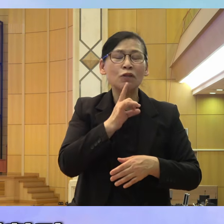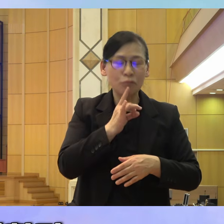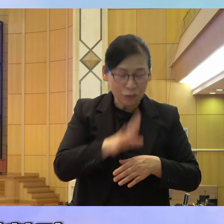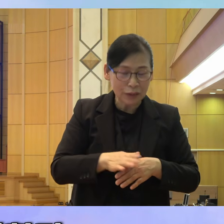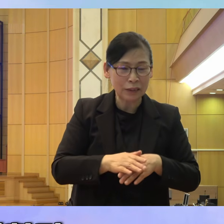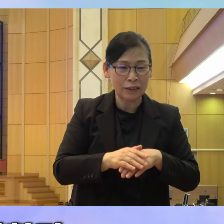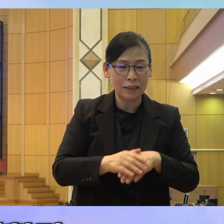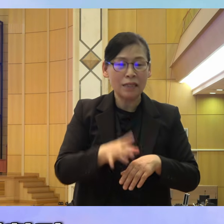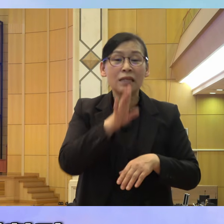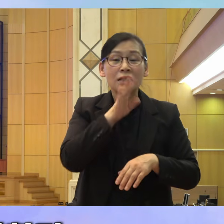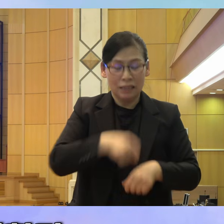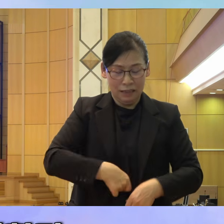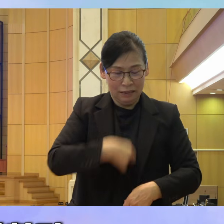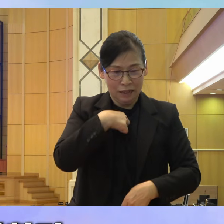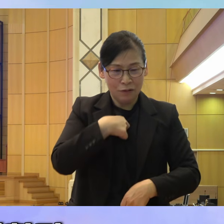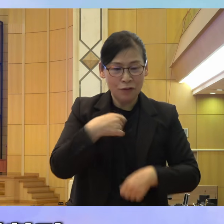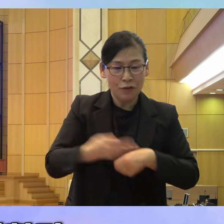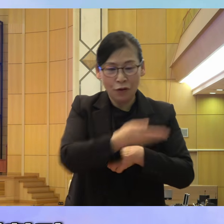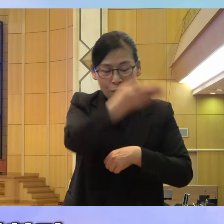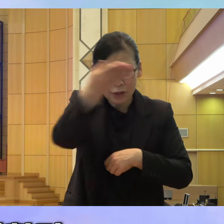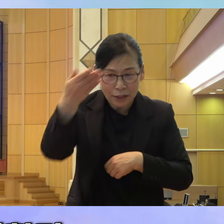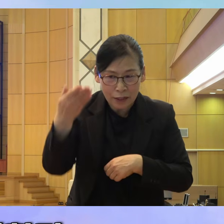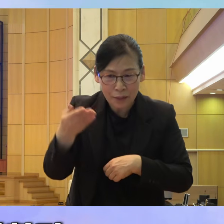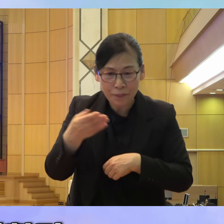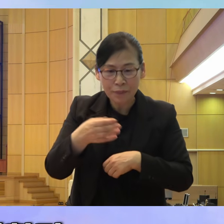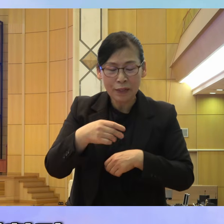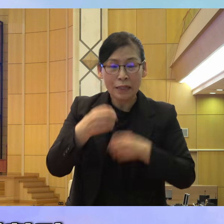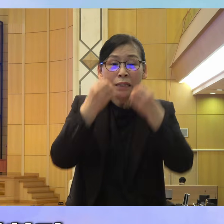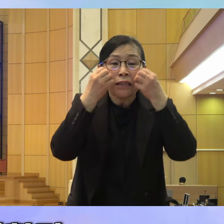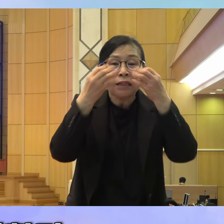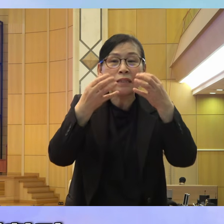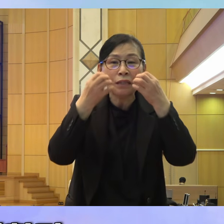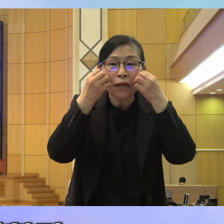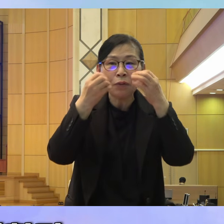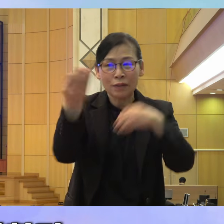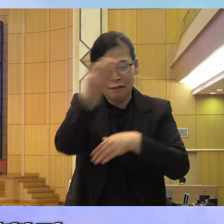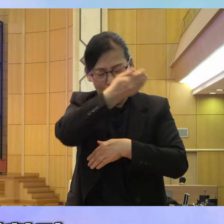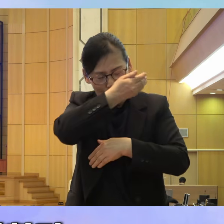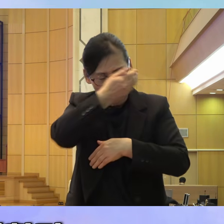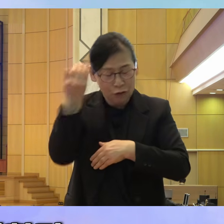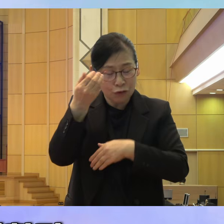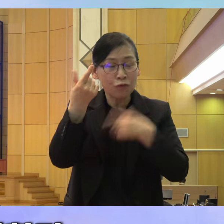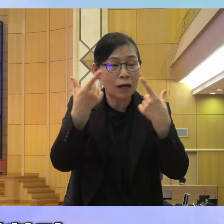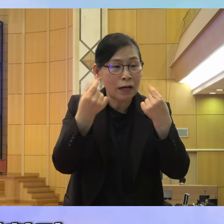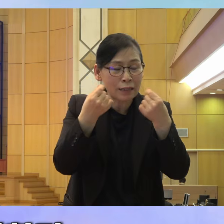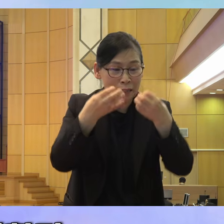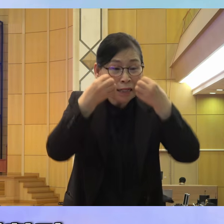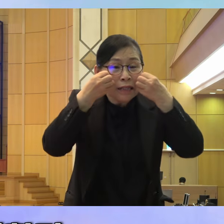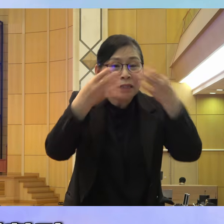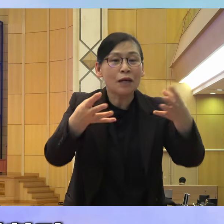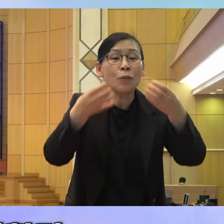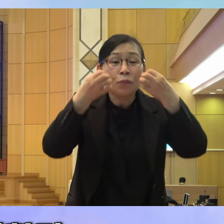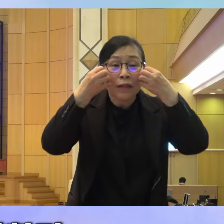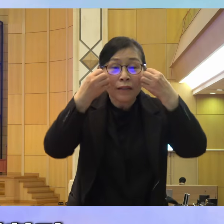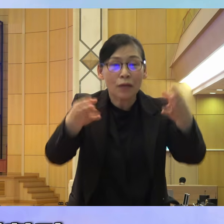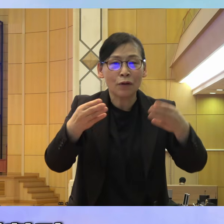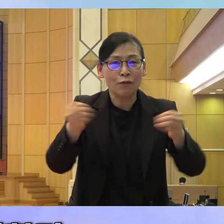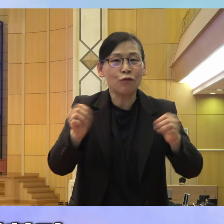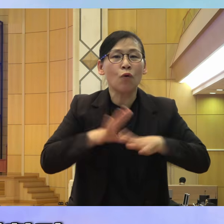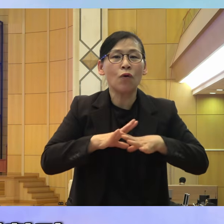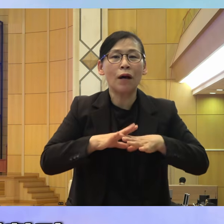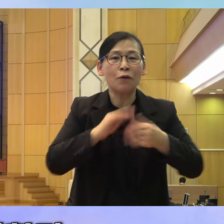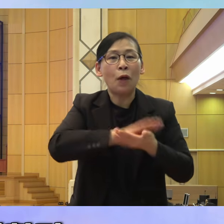뿐이고 실질적으로 여러분에게 새로운 청춘과 같은 새롭게